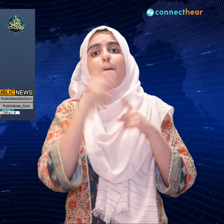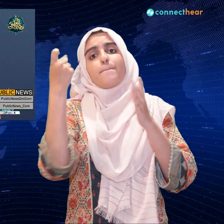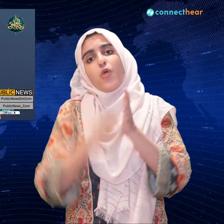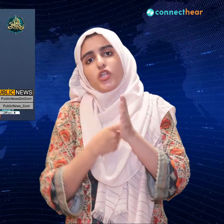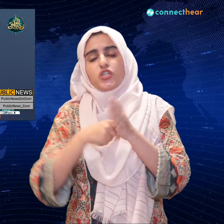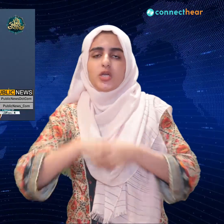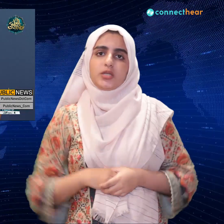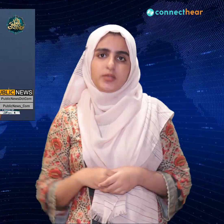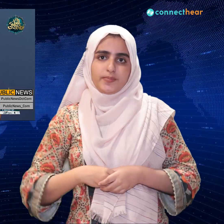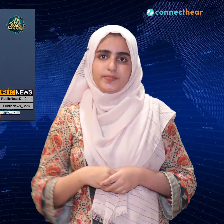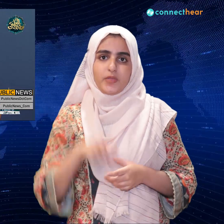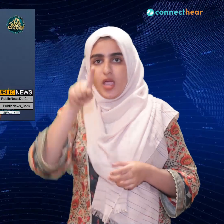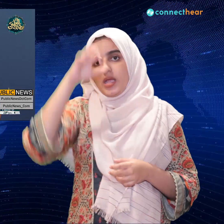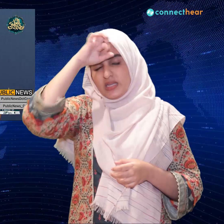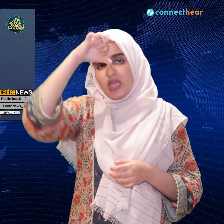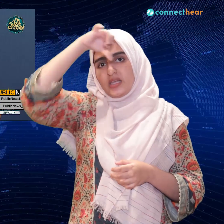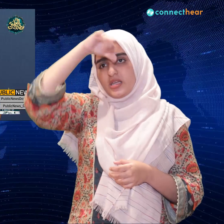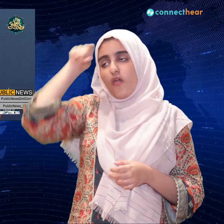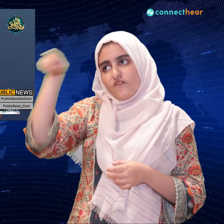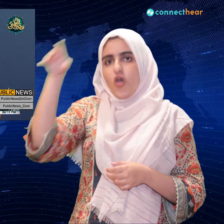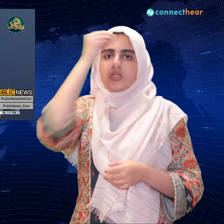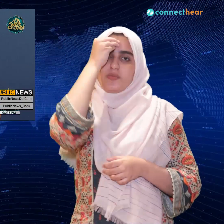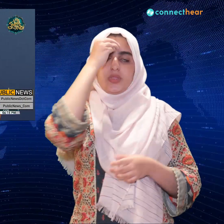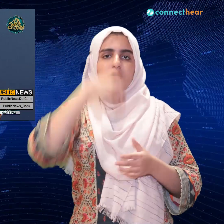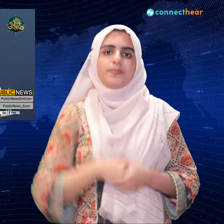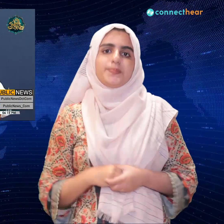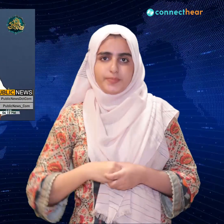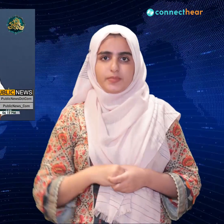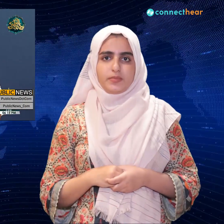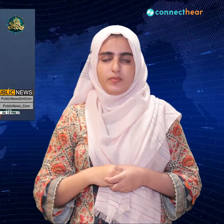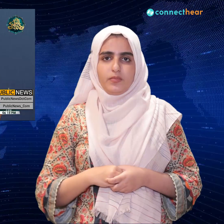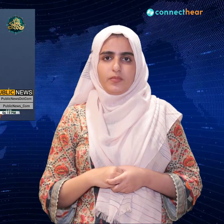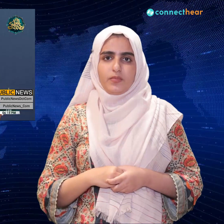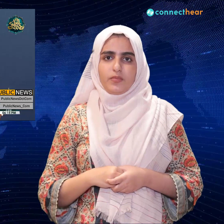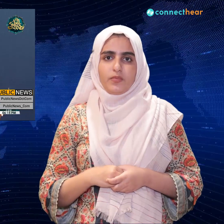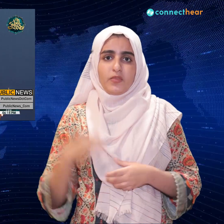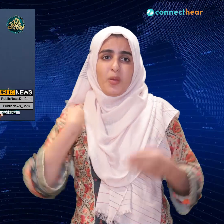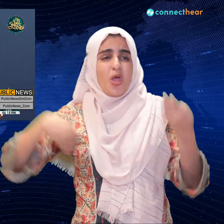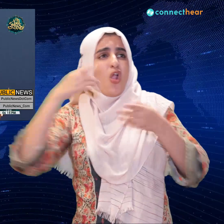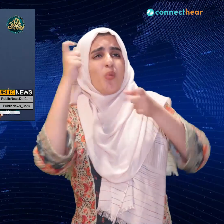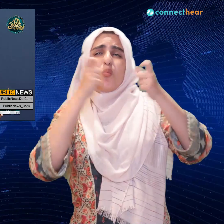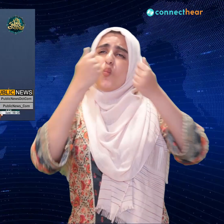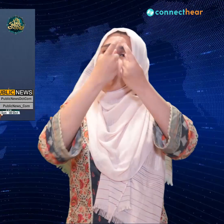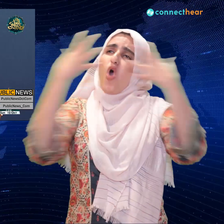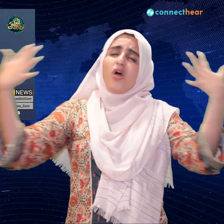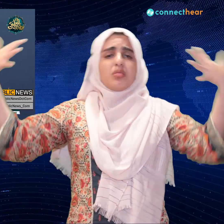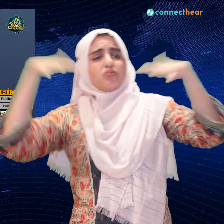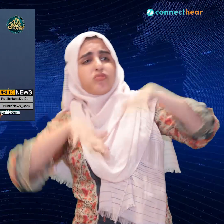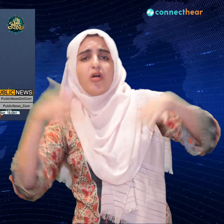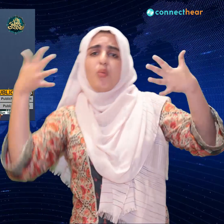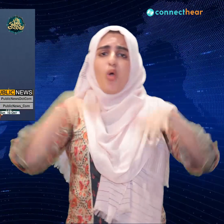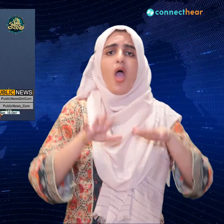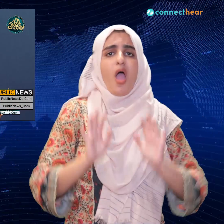پروجیکٹس کا ایک ہوگا اسکالر. اب میں کیا یہ کہہ رہا ہوں, عرس ہوتے ہیں ہمارے, لاکھوں لوگ آئے ہوئے ہوتے ہیں,